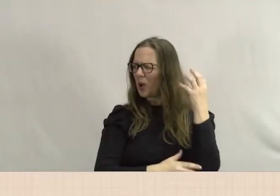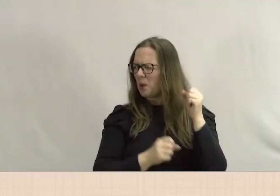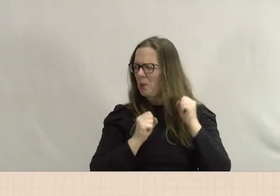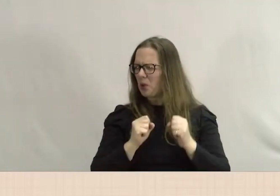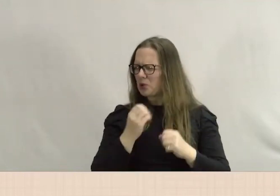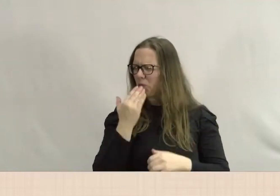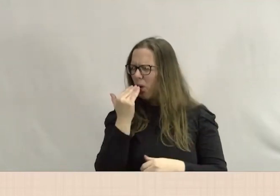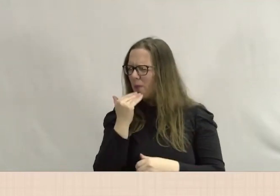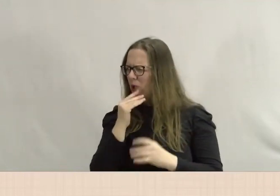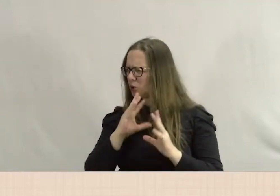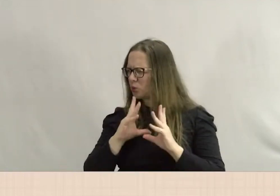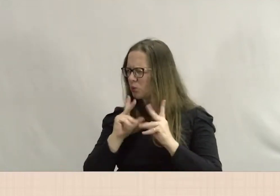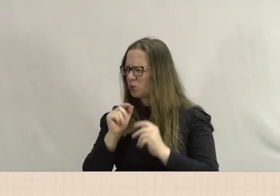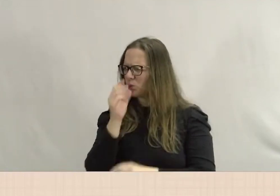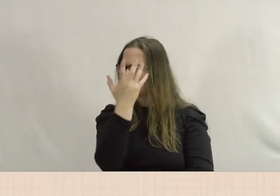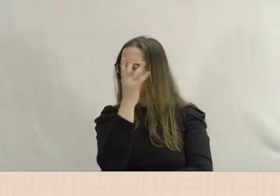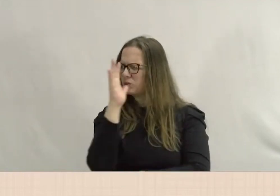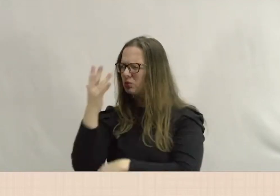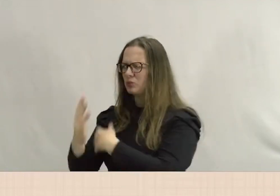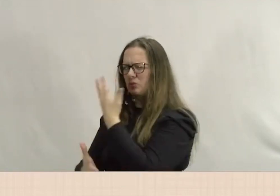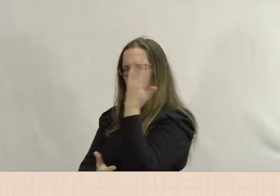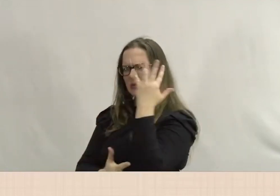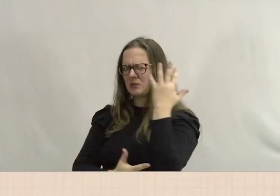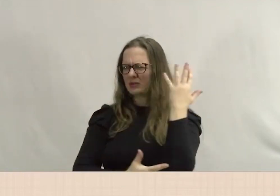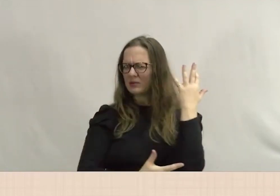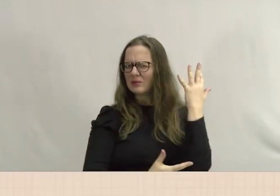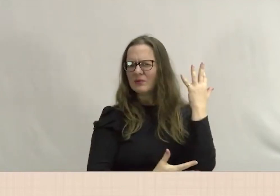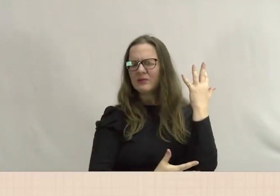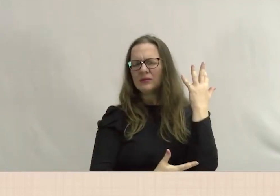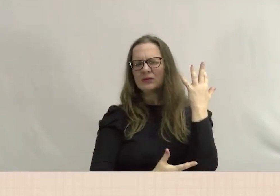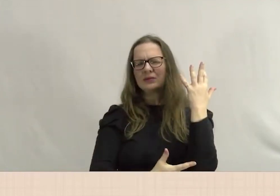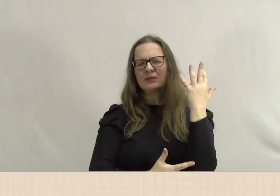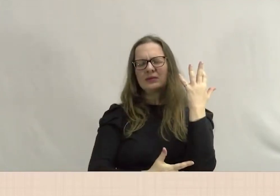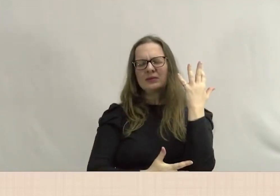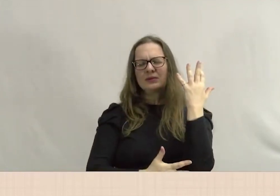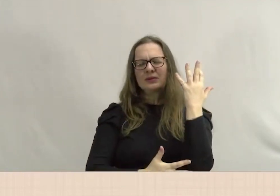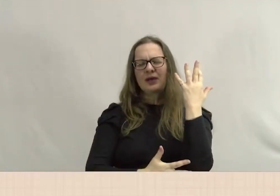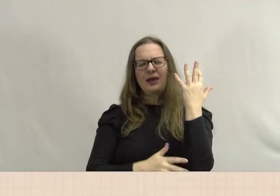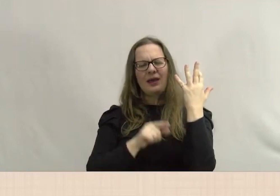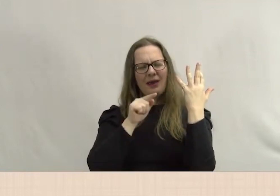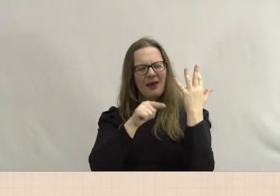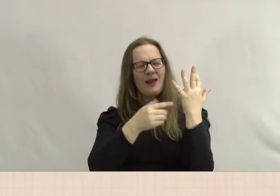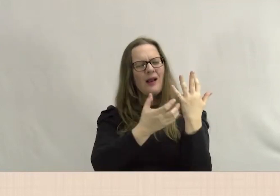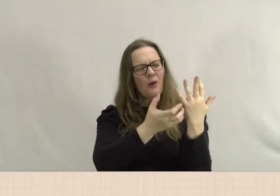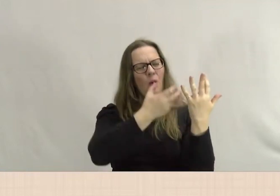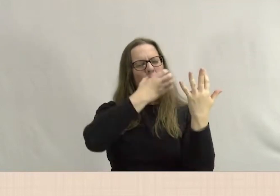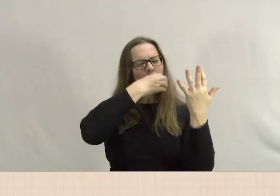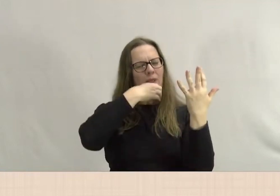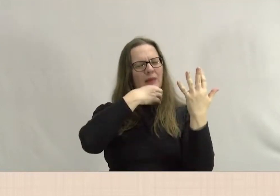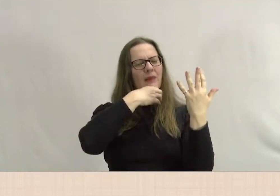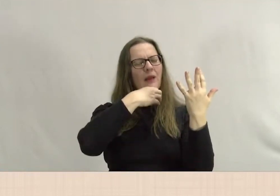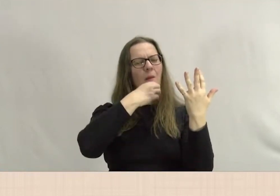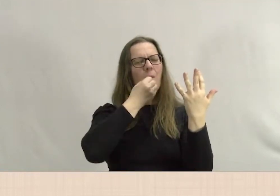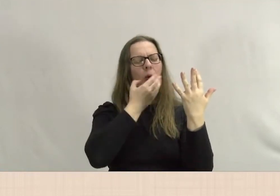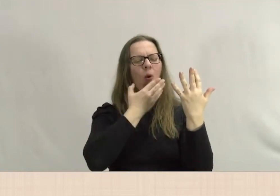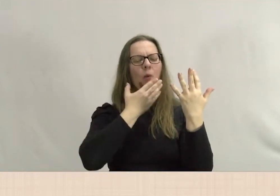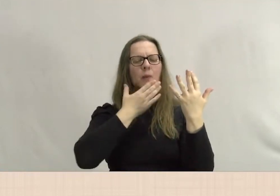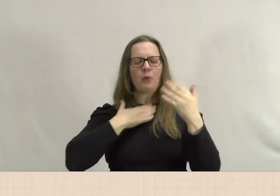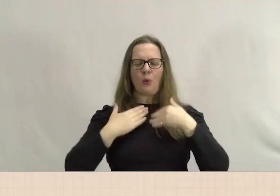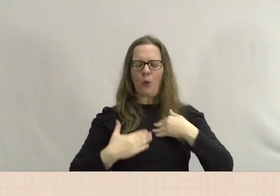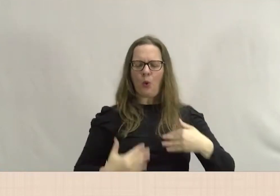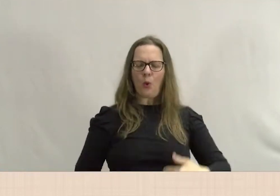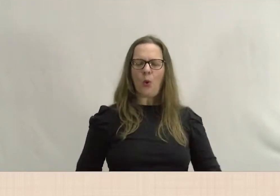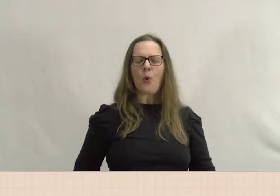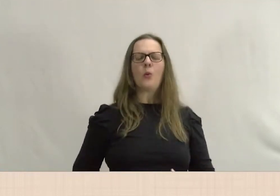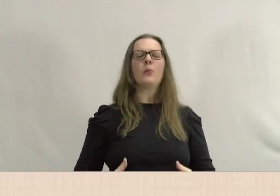vez? Não, acabei de dizer que as árvores são para o mantimento do homem, do corpo do homem. Só